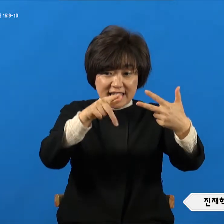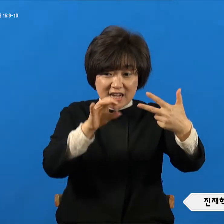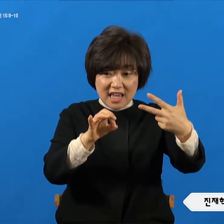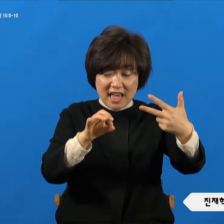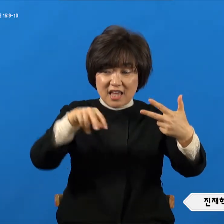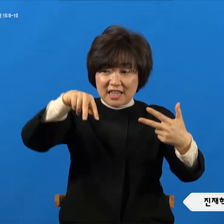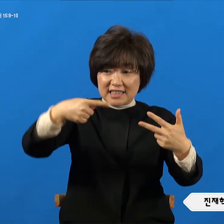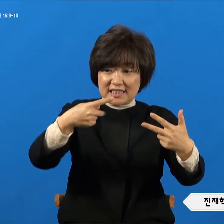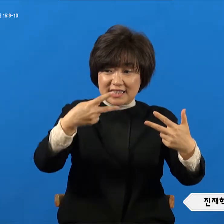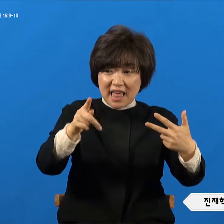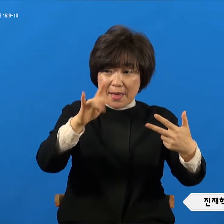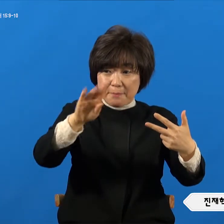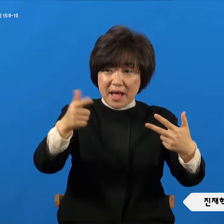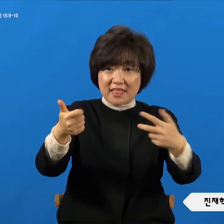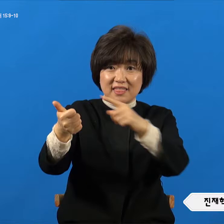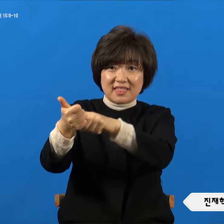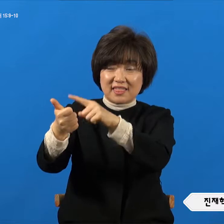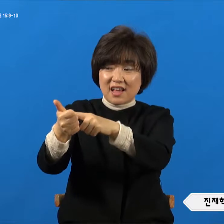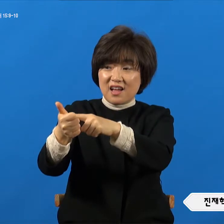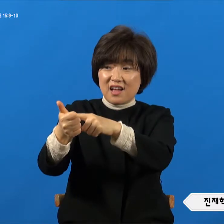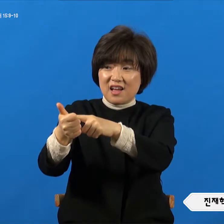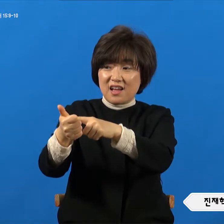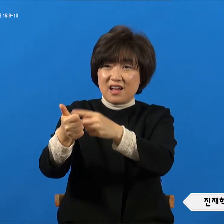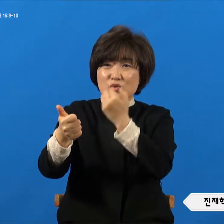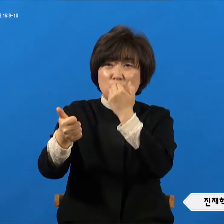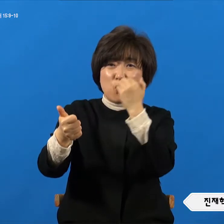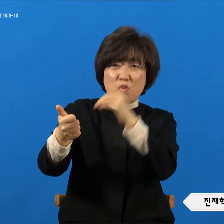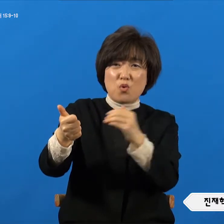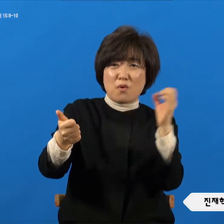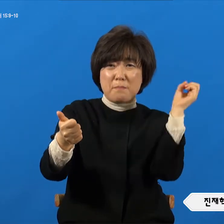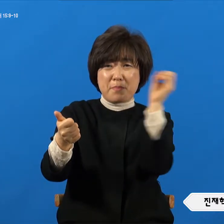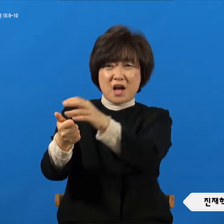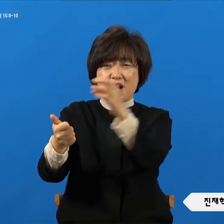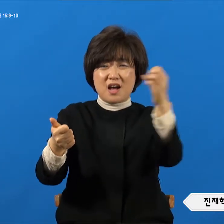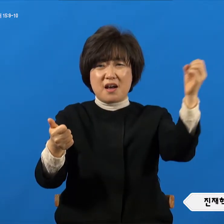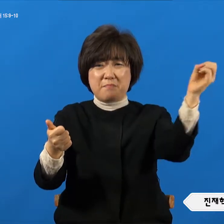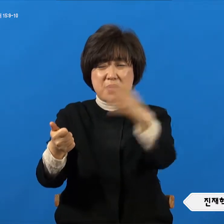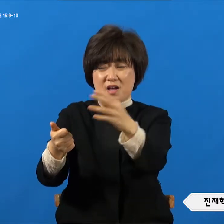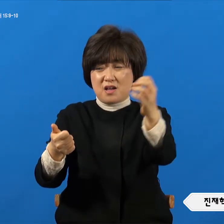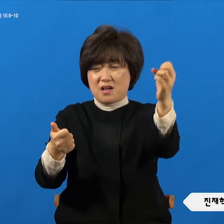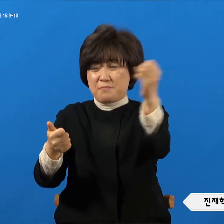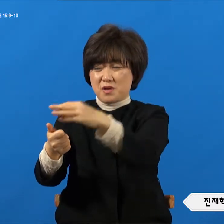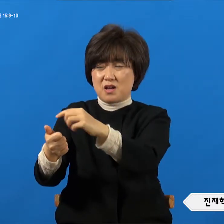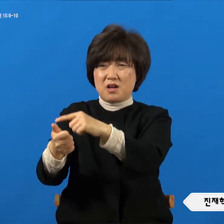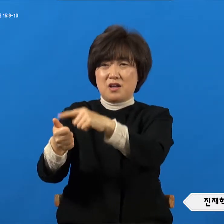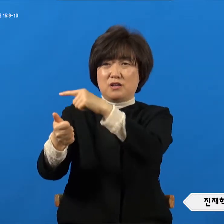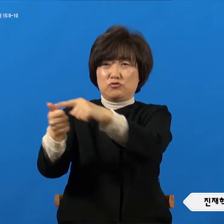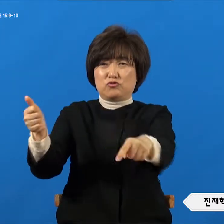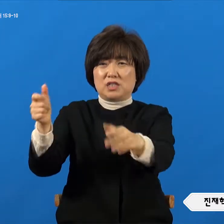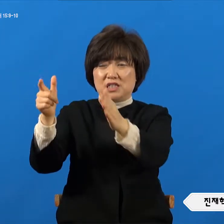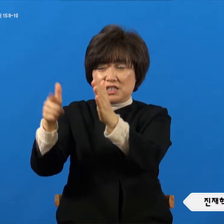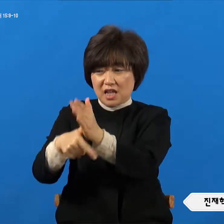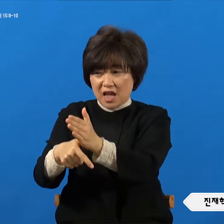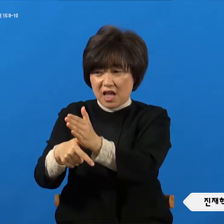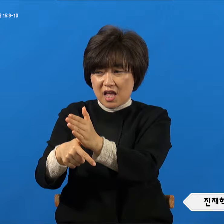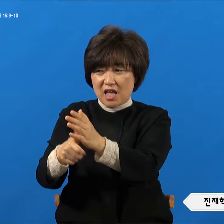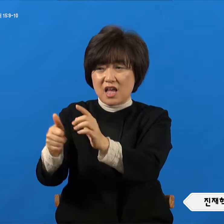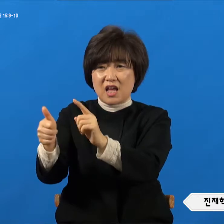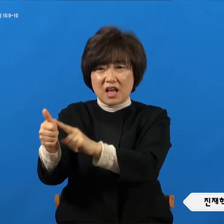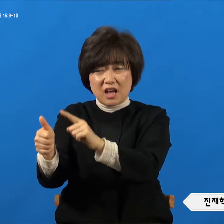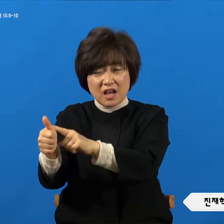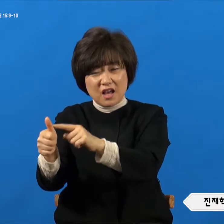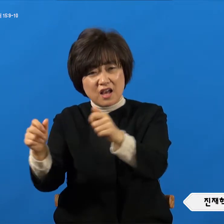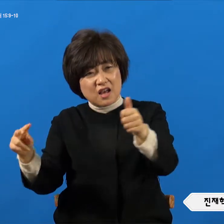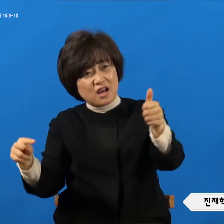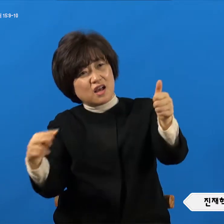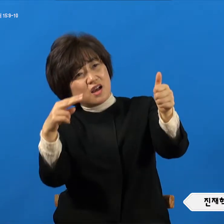순교의 현장에서 마지막이었던 스데반이 처음으로 이 사도 바울을 만난